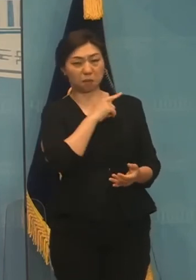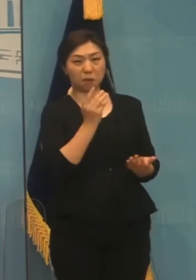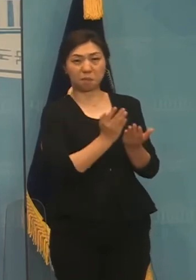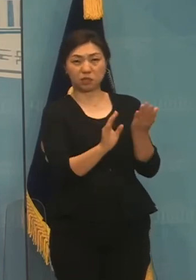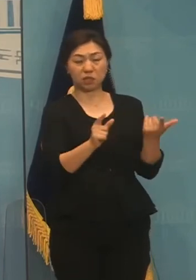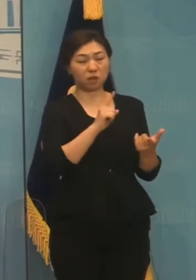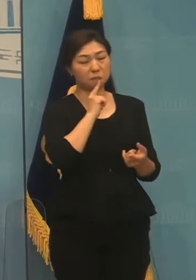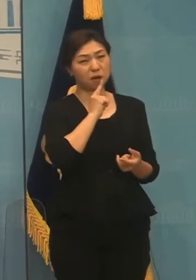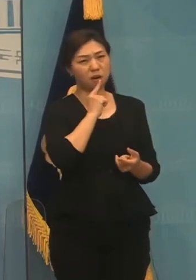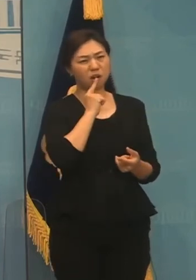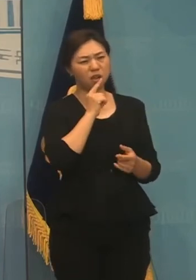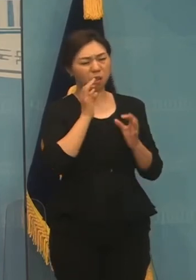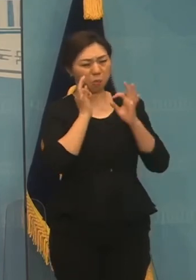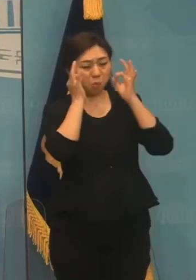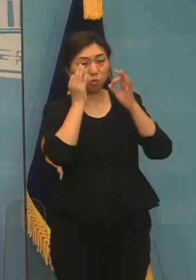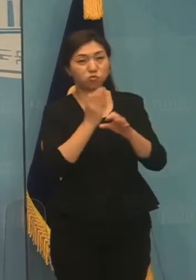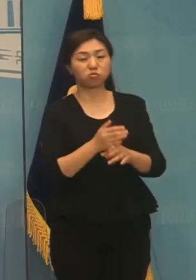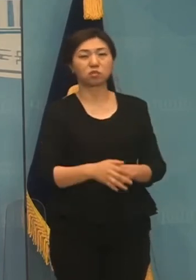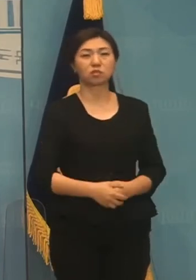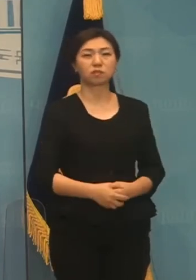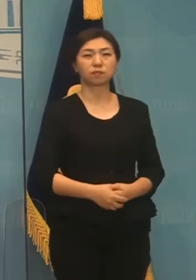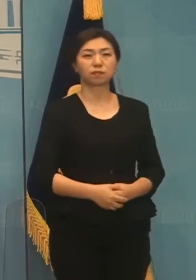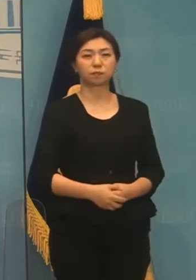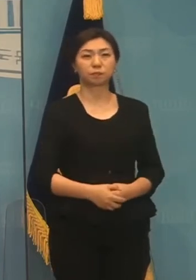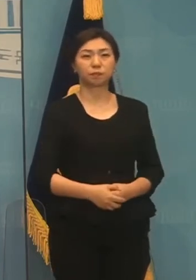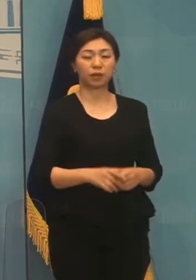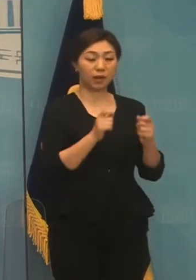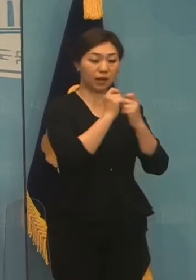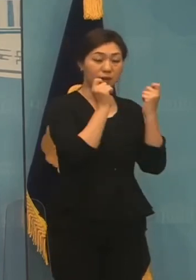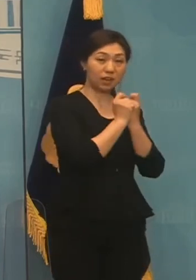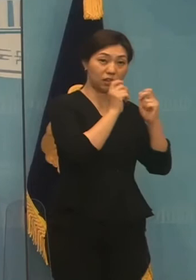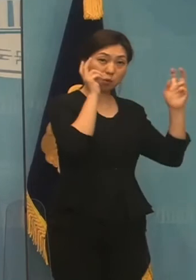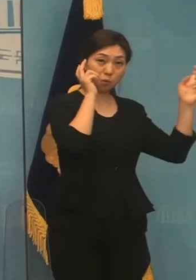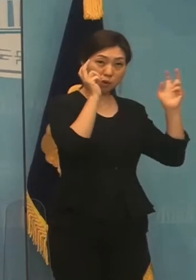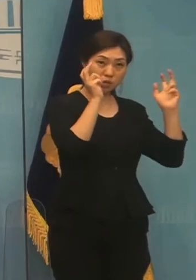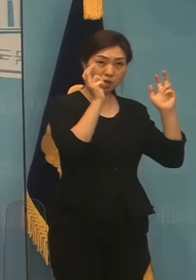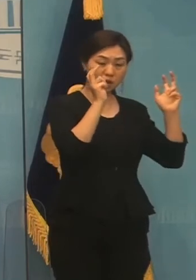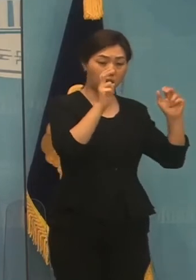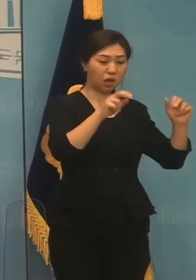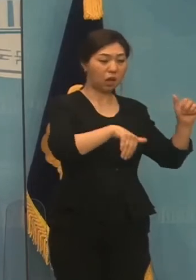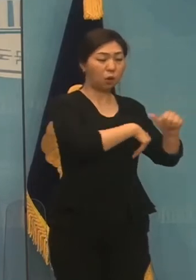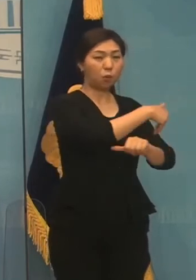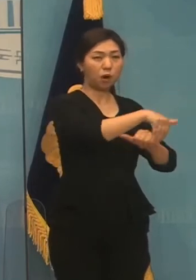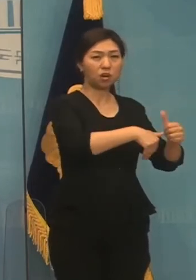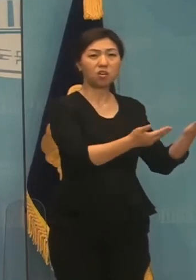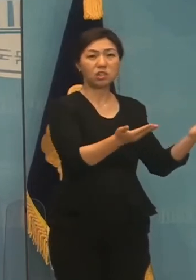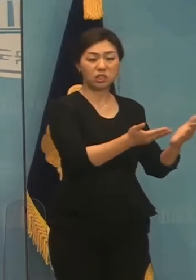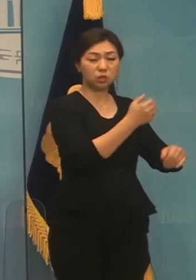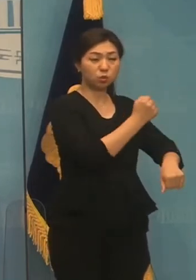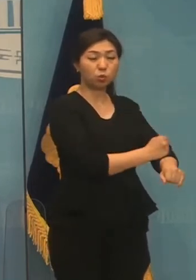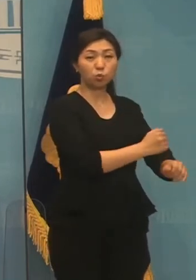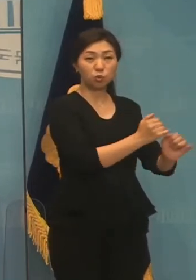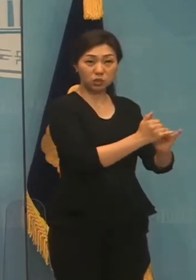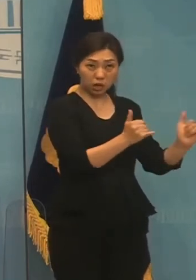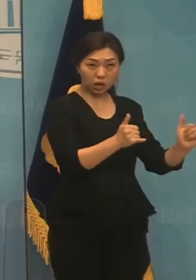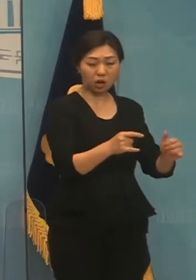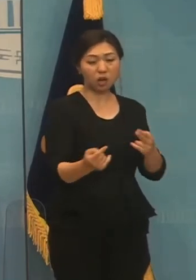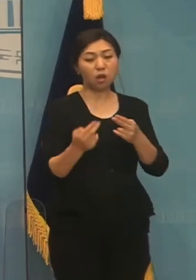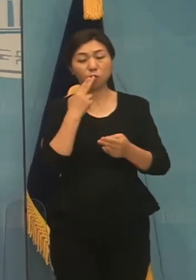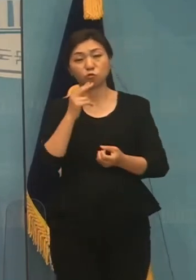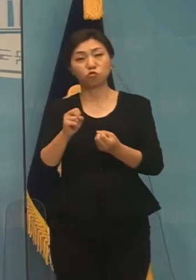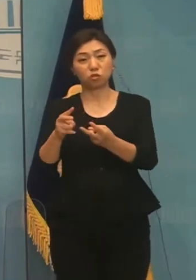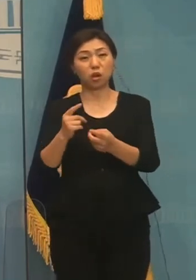택배 노동자가 민간 택배 노동자보다 그나마 나은 노동 환경에서 일한다고 해서 우체국 택배